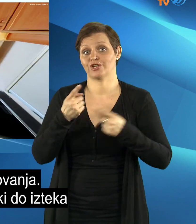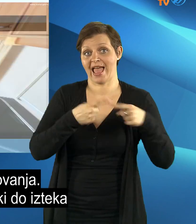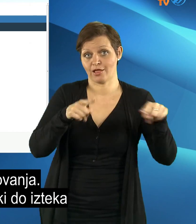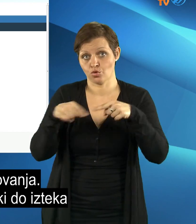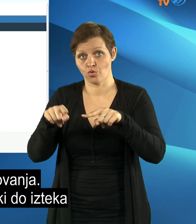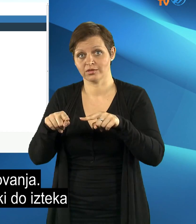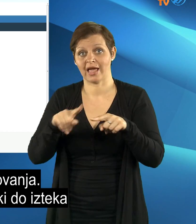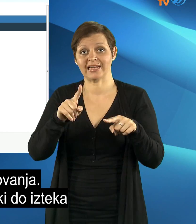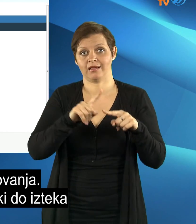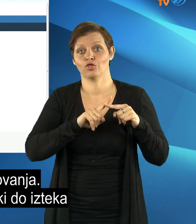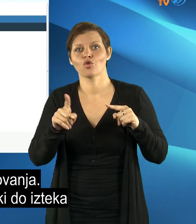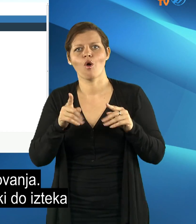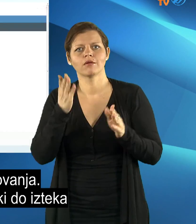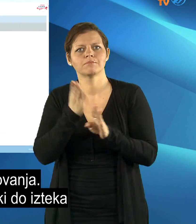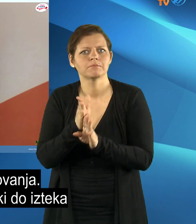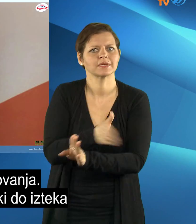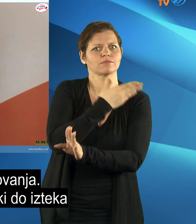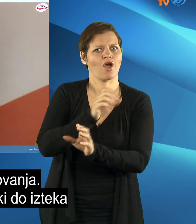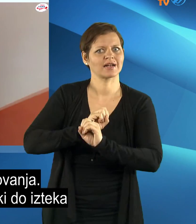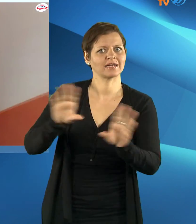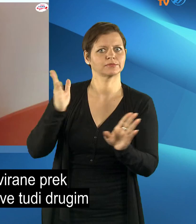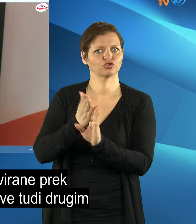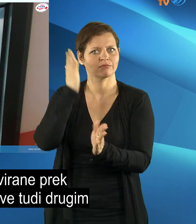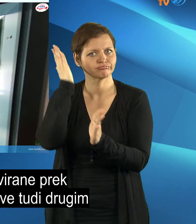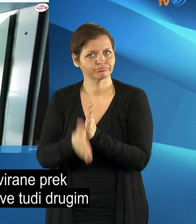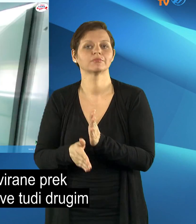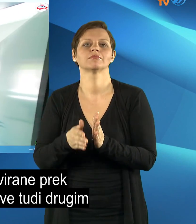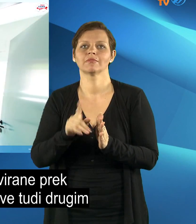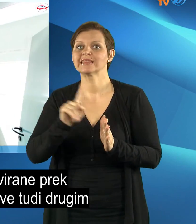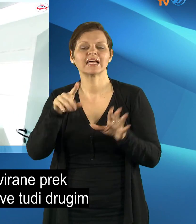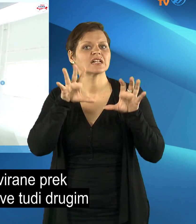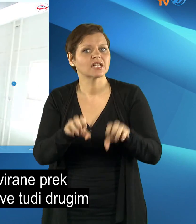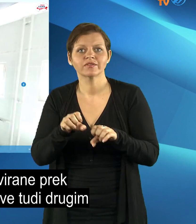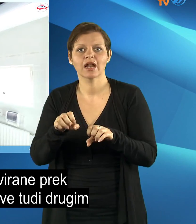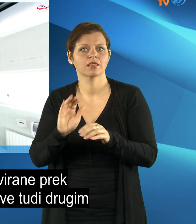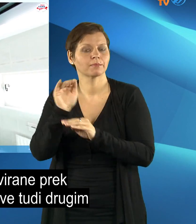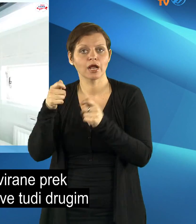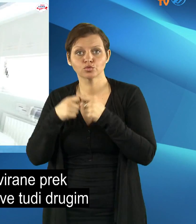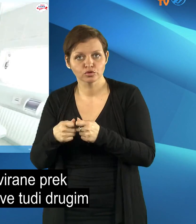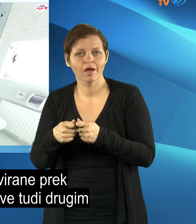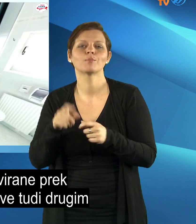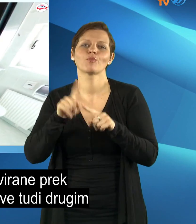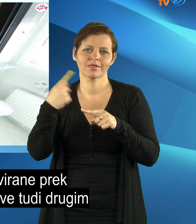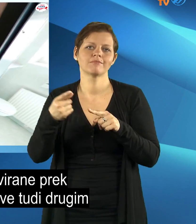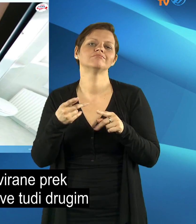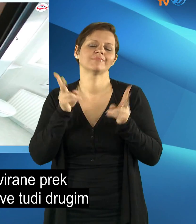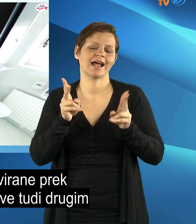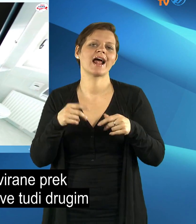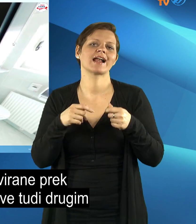Počitniške enote, ki do izteka razpisa niso rezervirane prek društev, so razpoložljive tudi drugim uporabnikom in